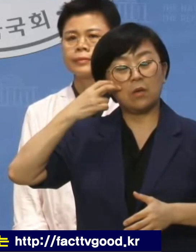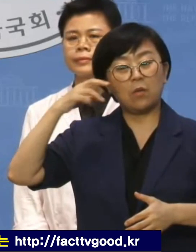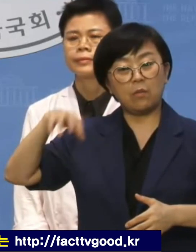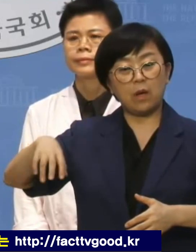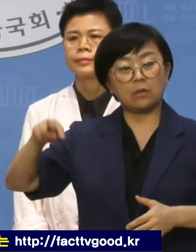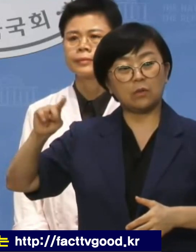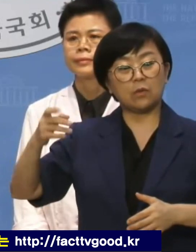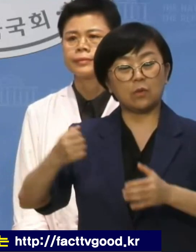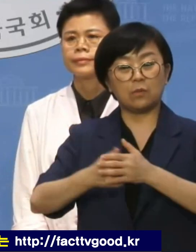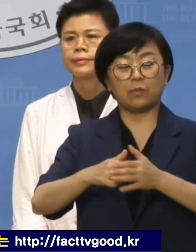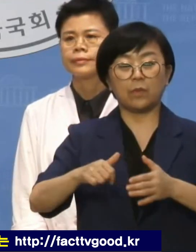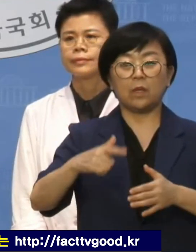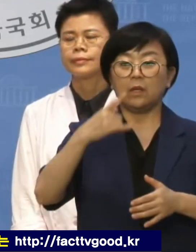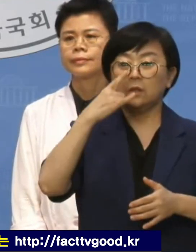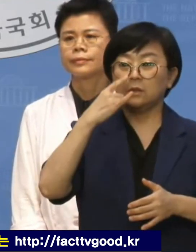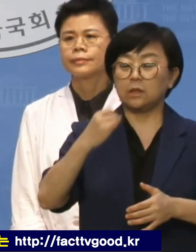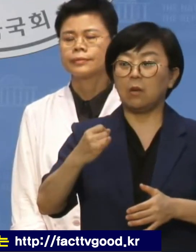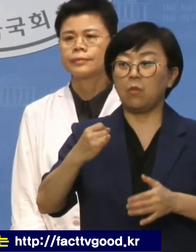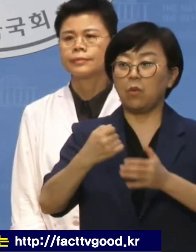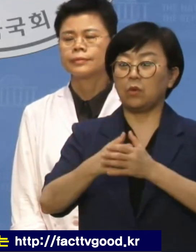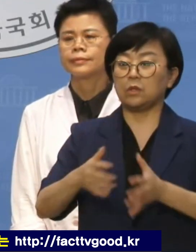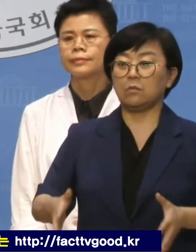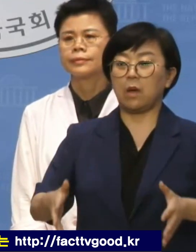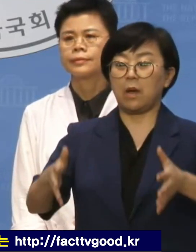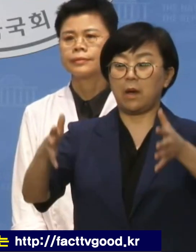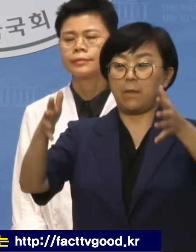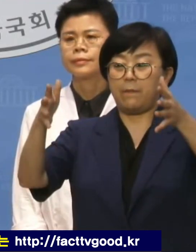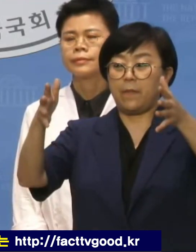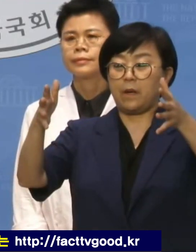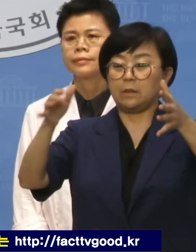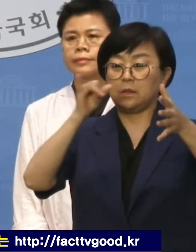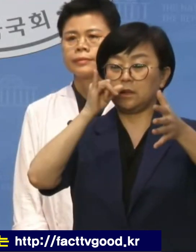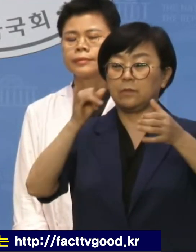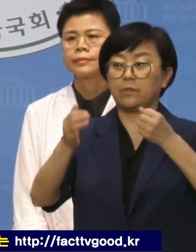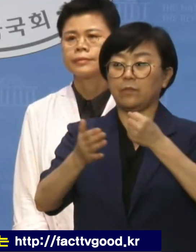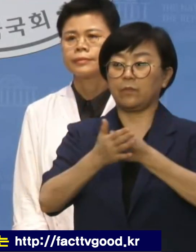있습니다. 장모님 아파트 60평대 고급 대형 아파트가 있는데